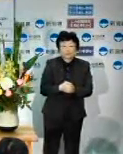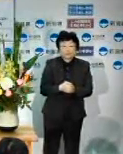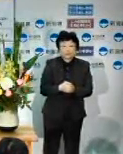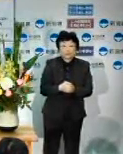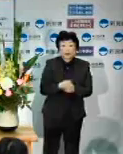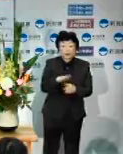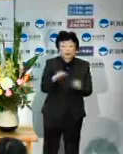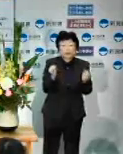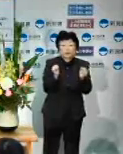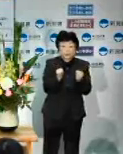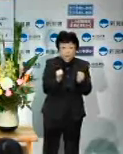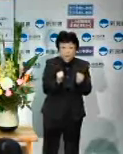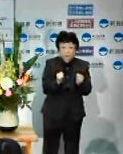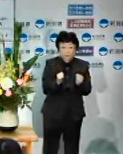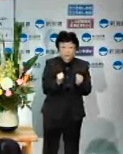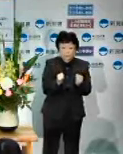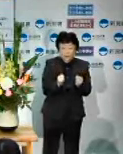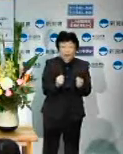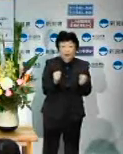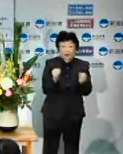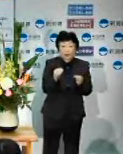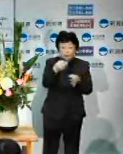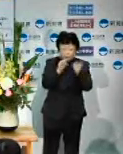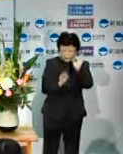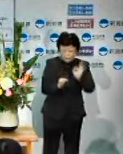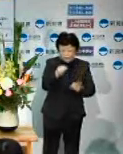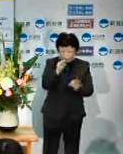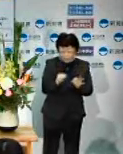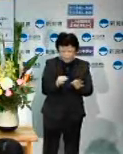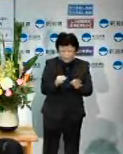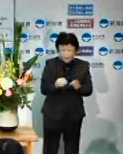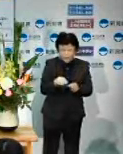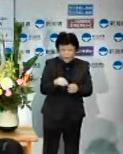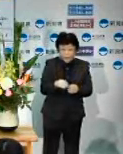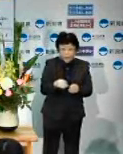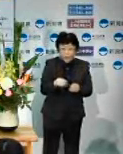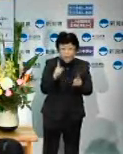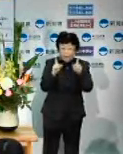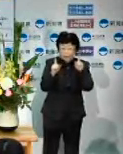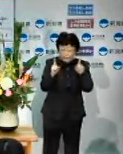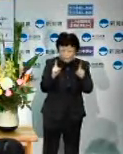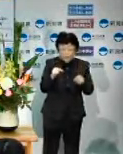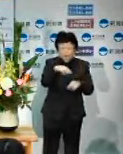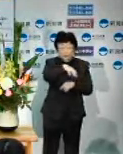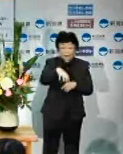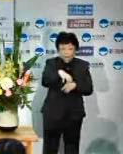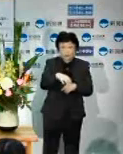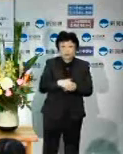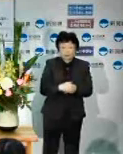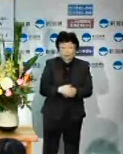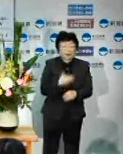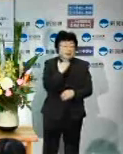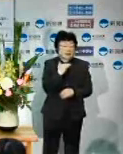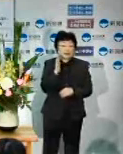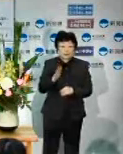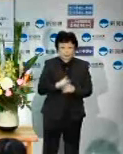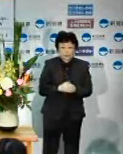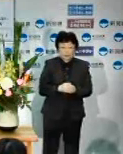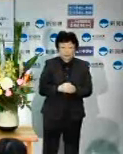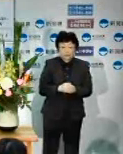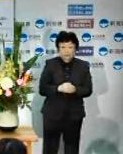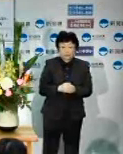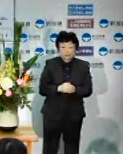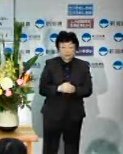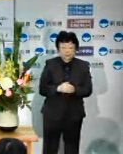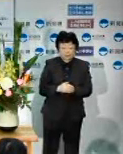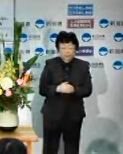まあ、この冬スノーリゾート新潟としては大いにインバウンドの客に期待をしてますし、担当の部